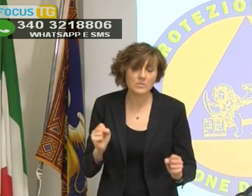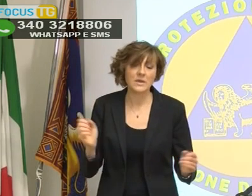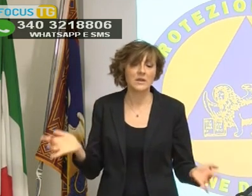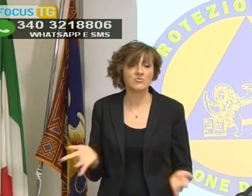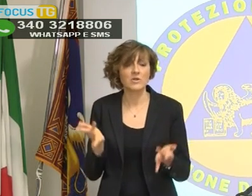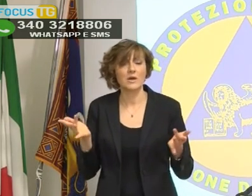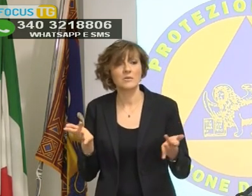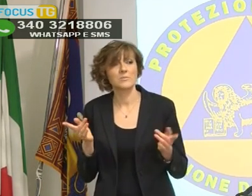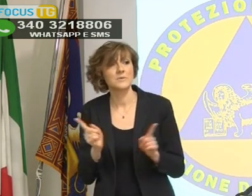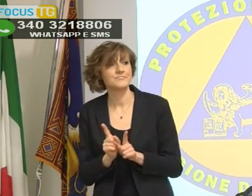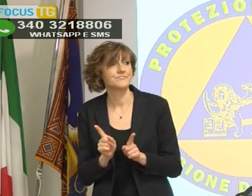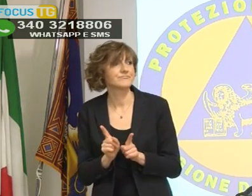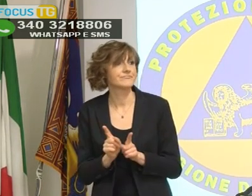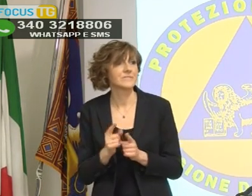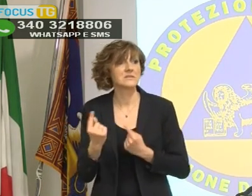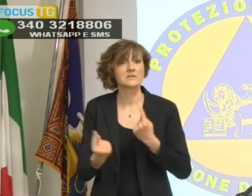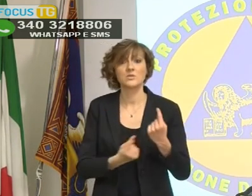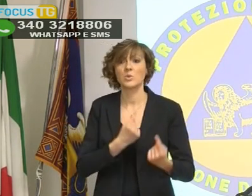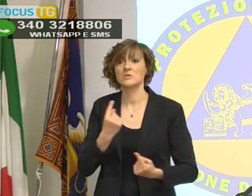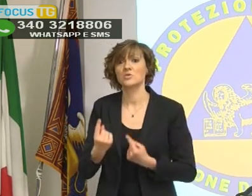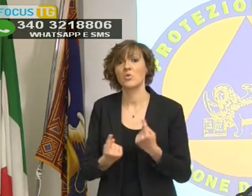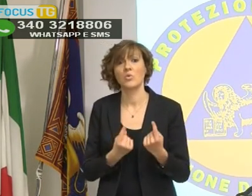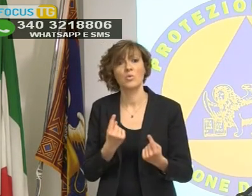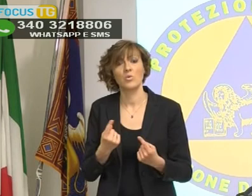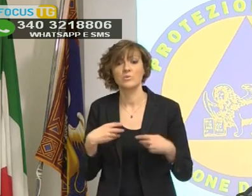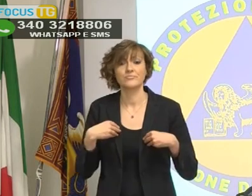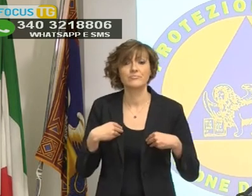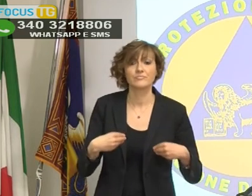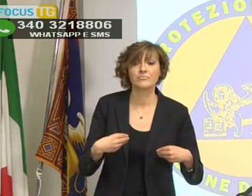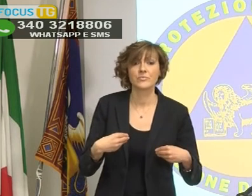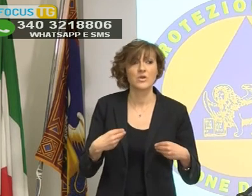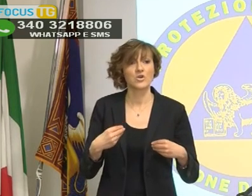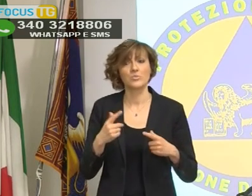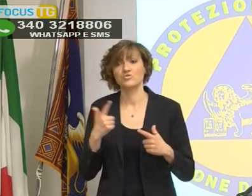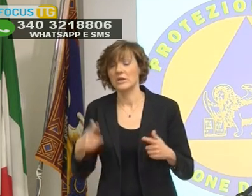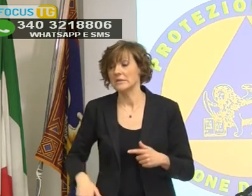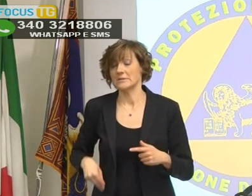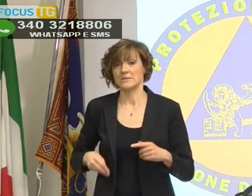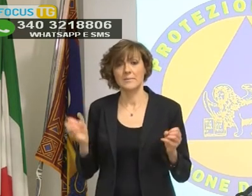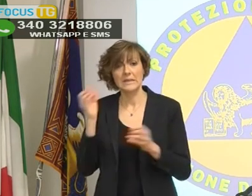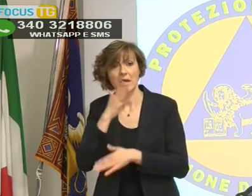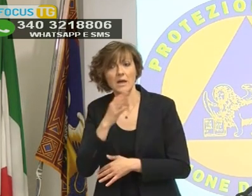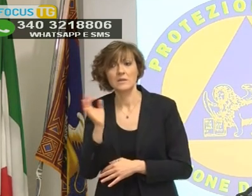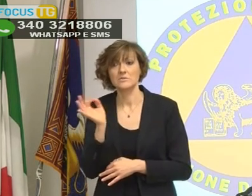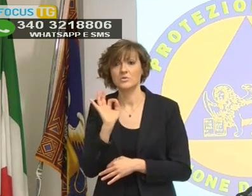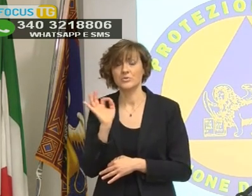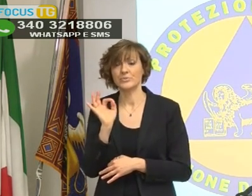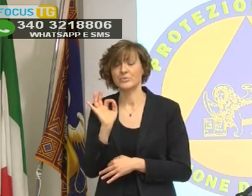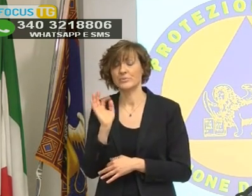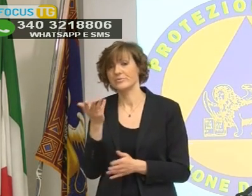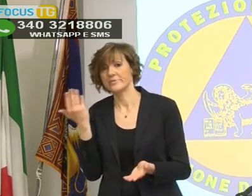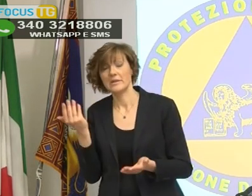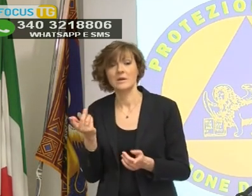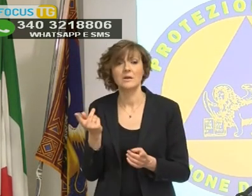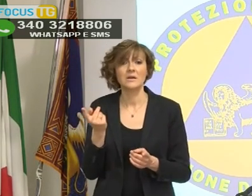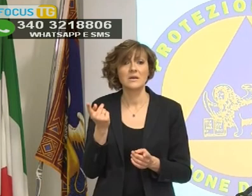capita di trovarsi in situazioni magari dove non ce l'hai o non la porti o quello che è, però bisogna, e come ho sempre